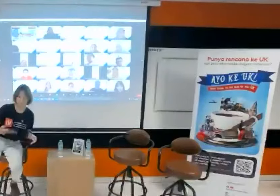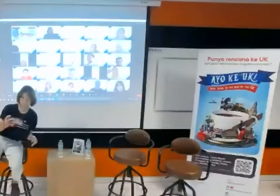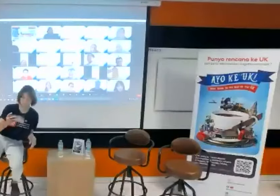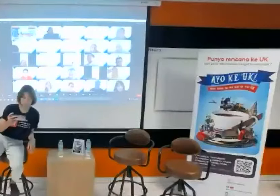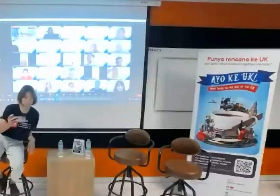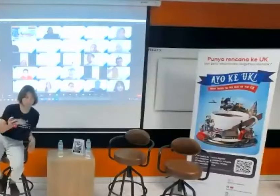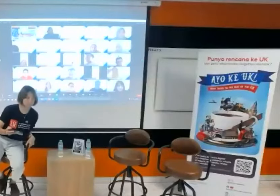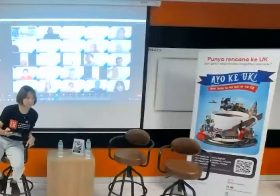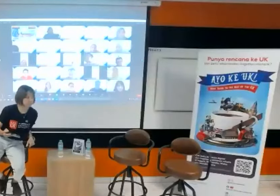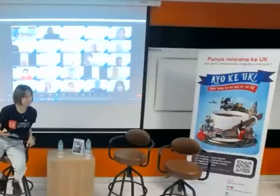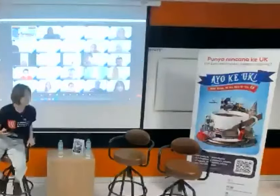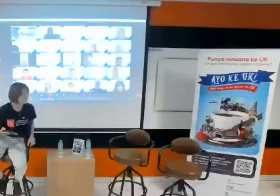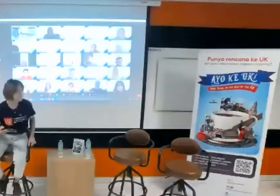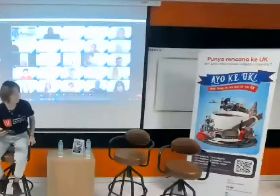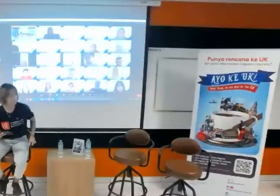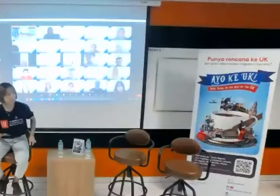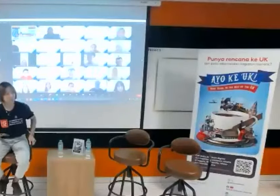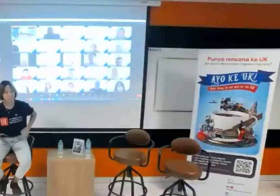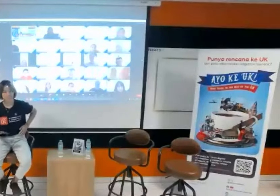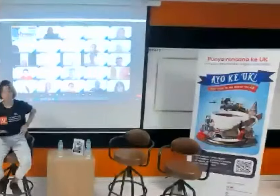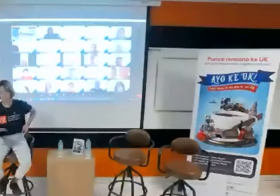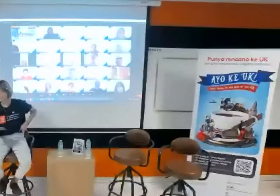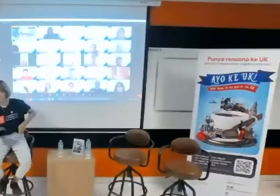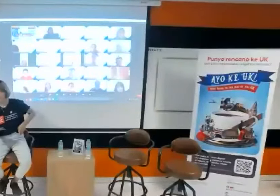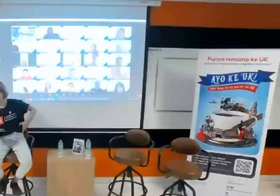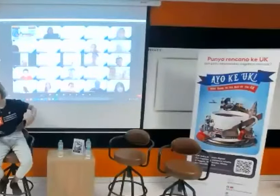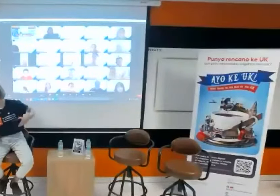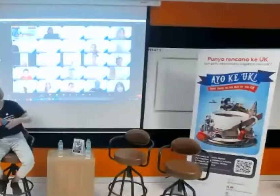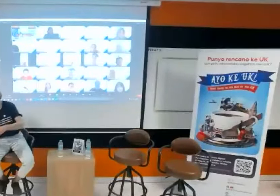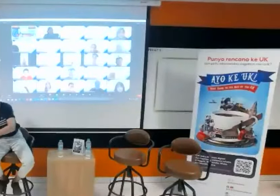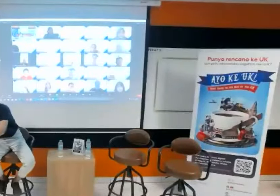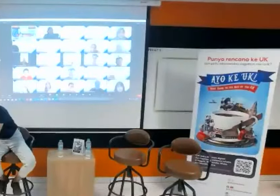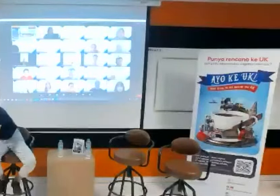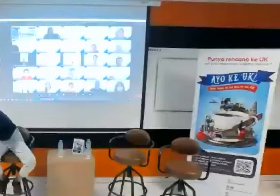yuk e teman-teman yang ada di samping boleh